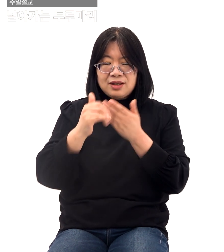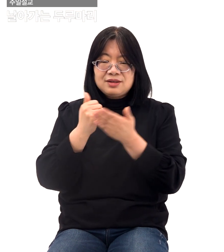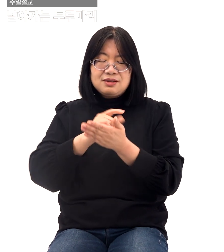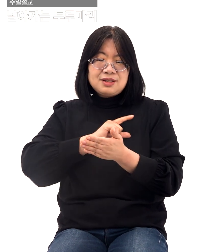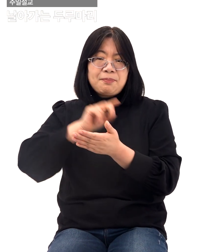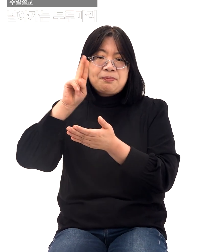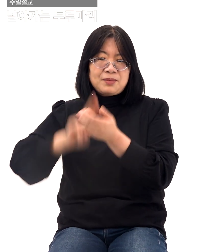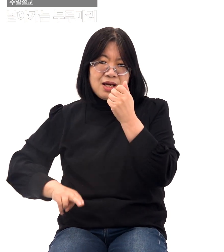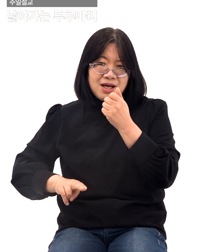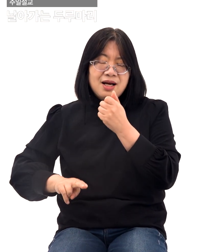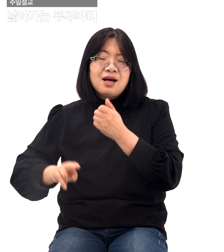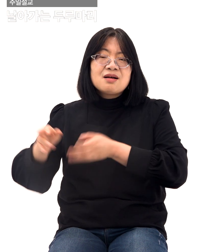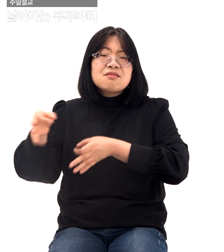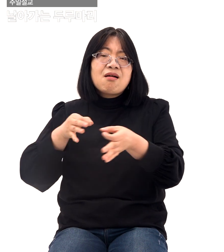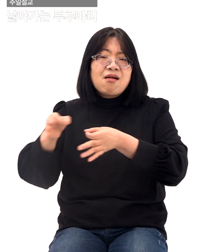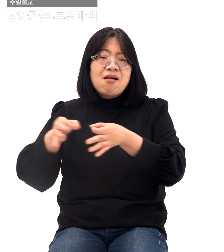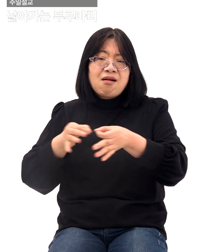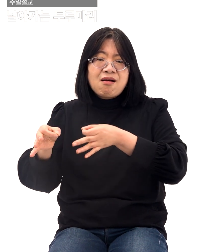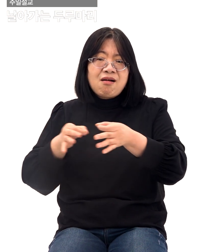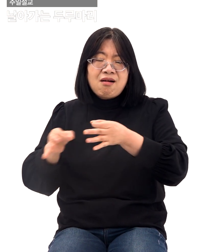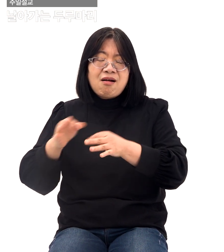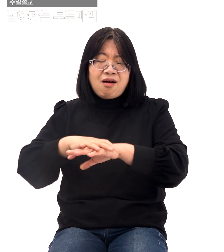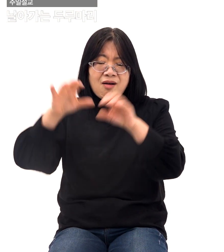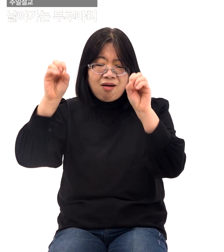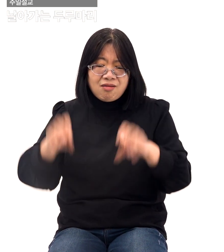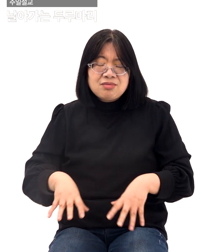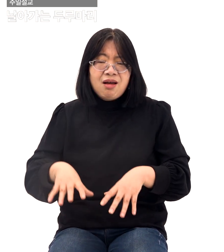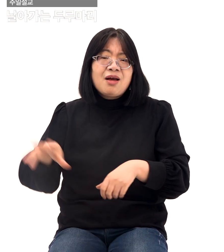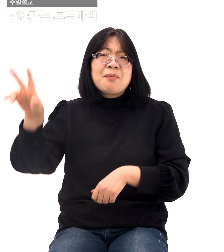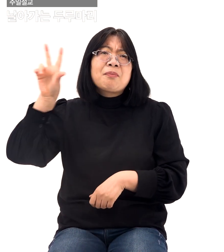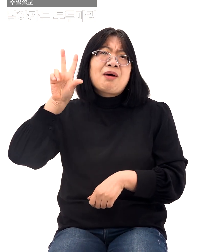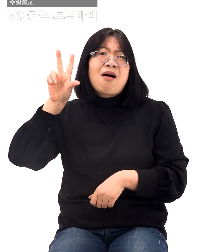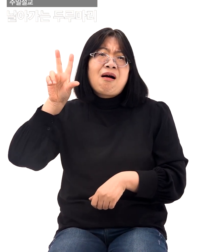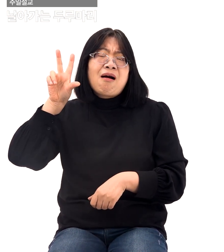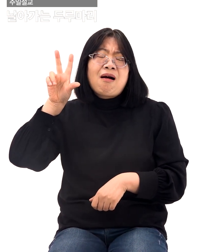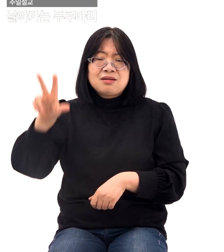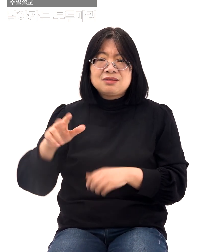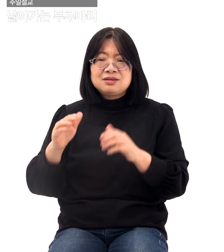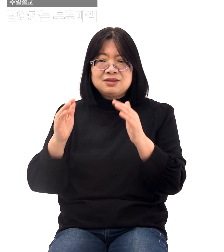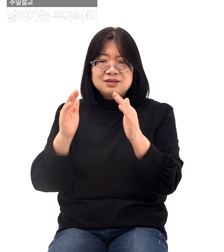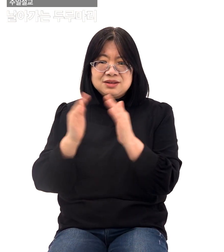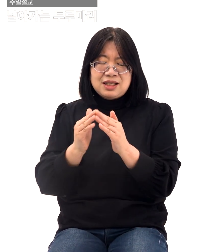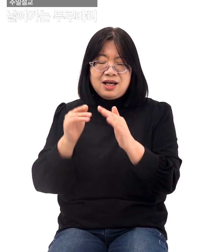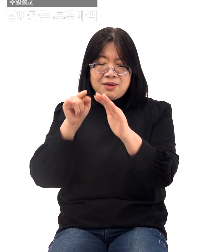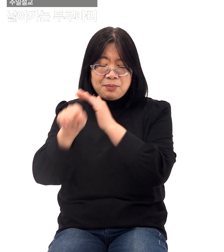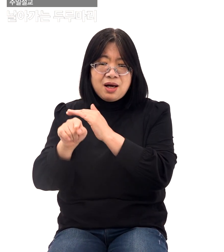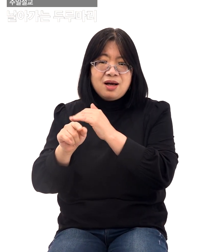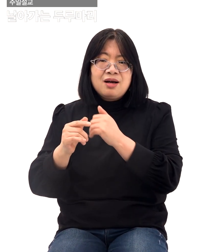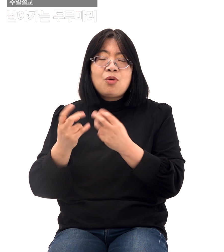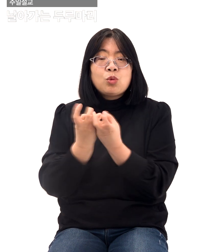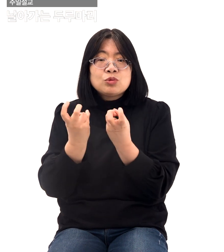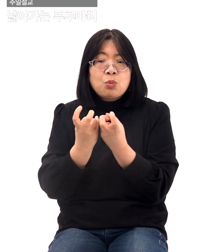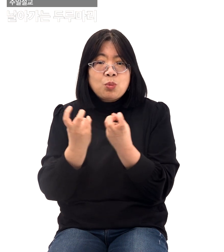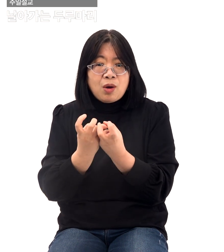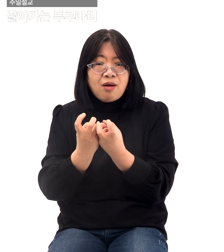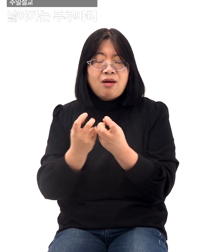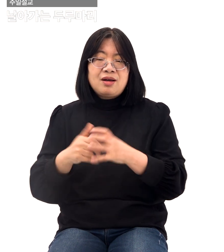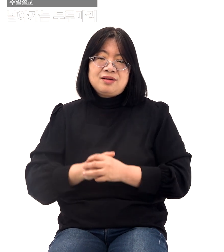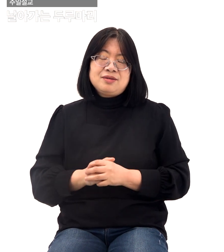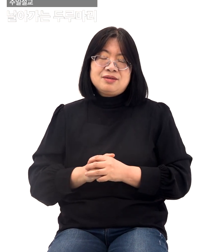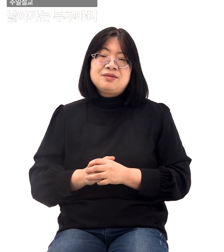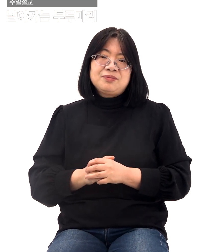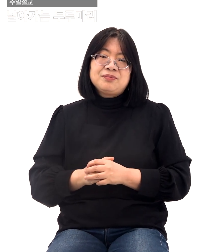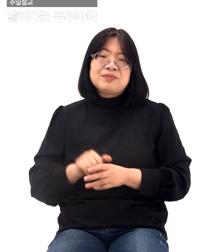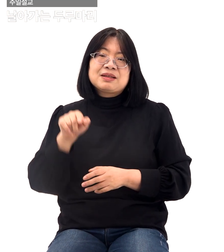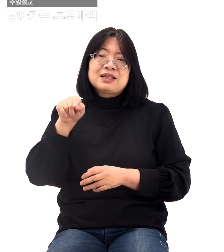이름을 팔아 장사하는 헛된 맹세를 일삼던 자들의 집에 들어가서 어떻게 하겠다는 거예요?